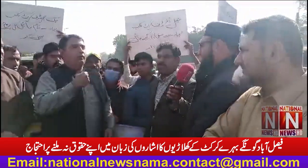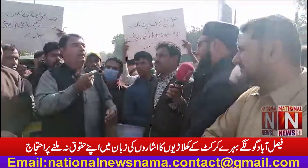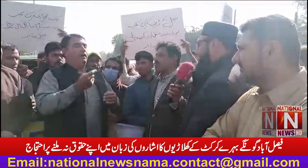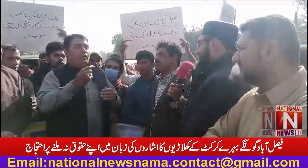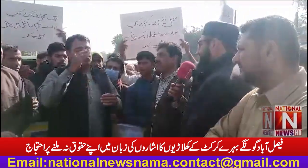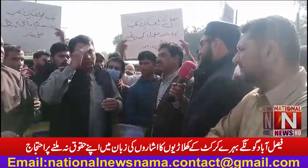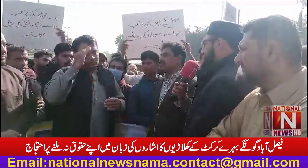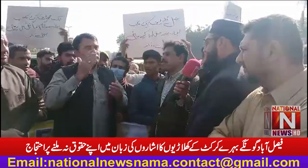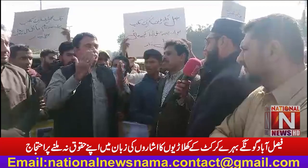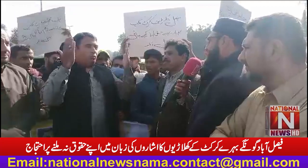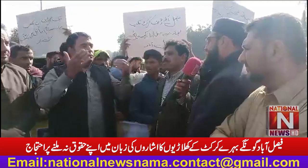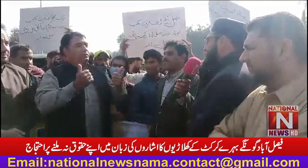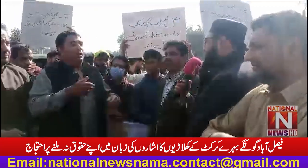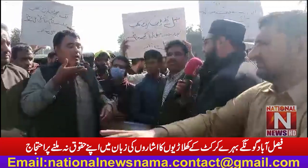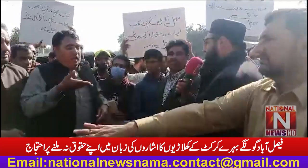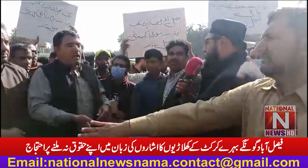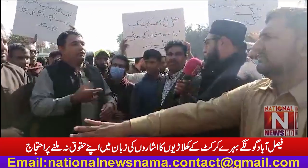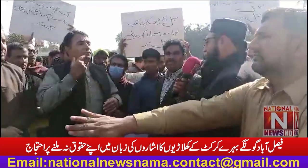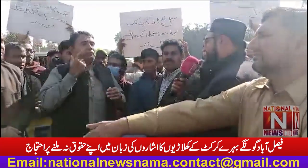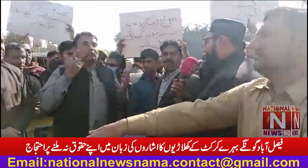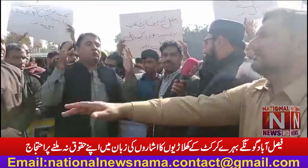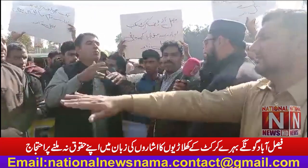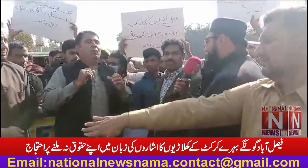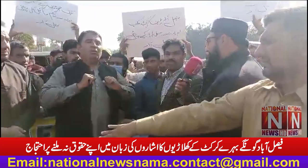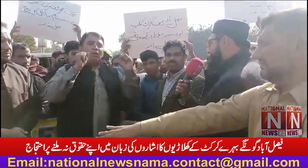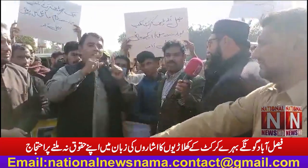कि आपको आपको न कि